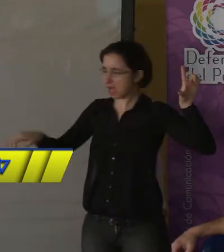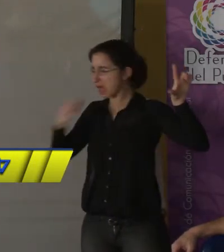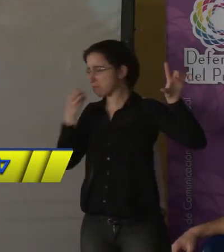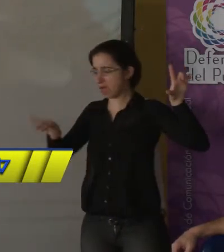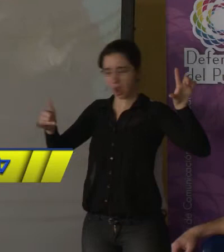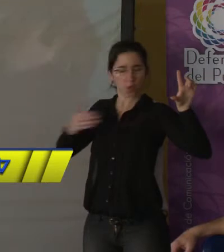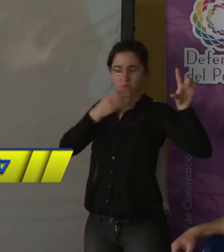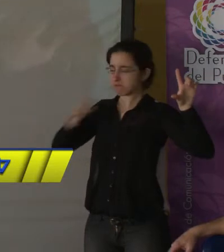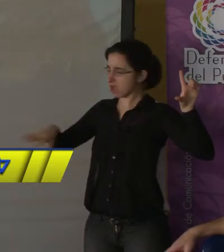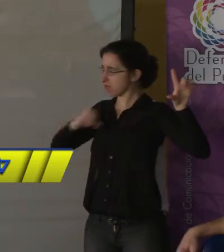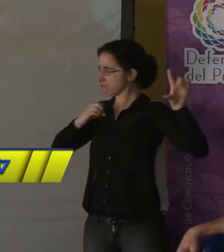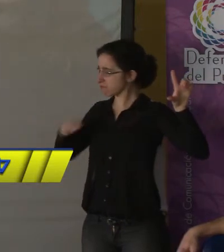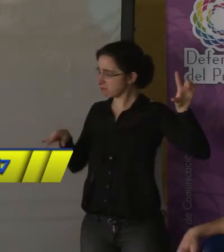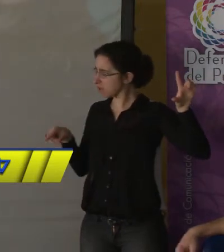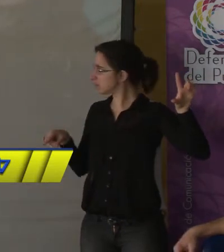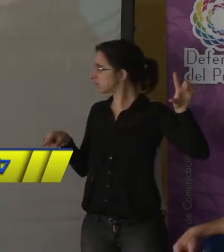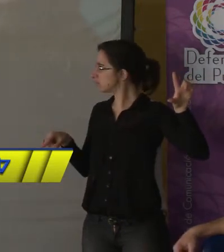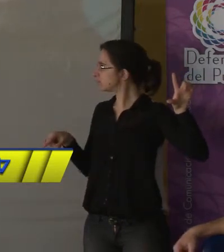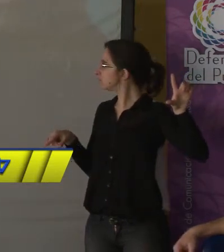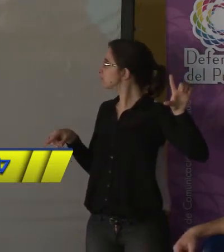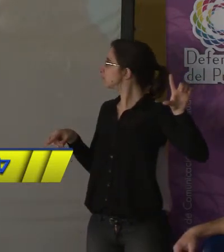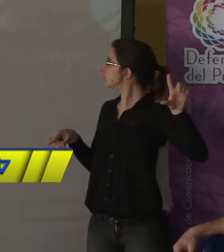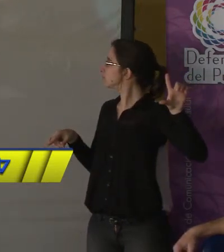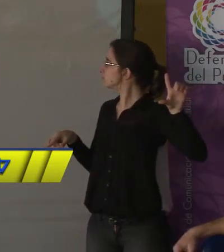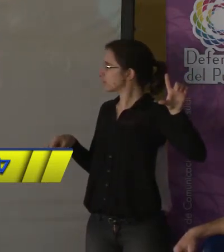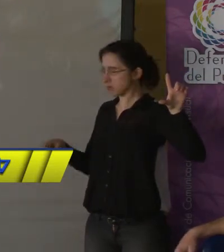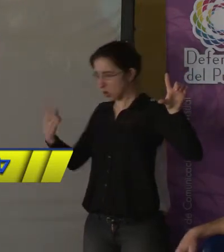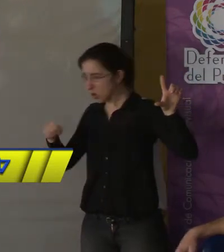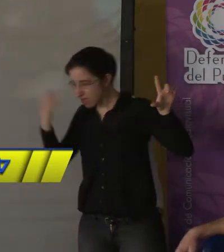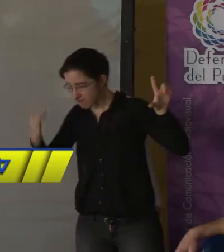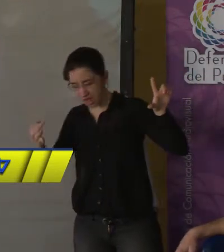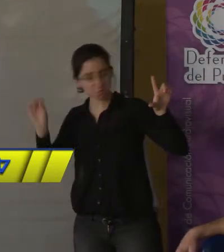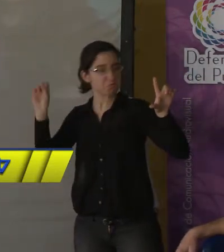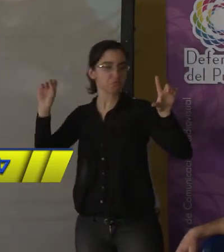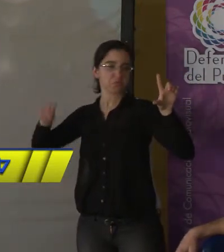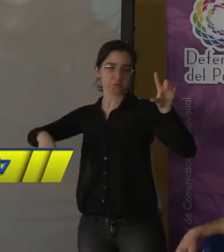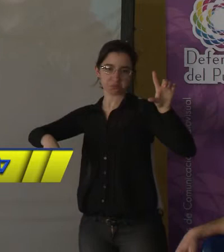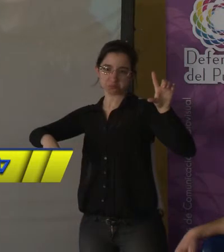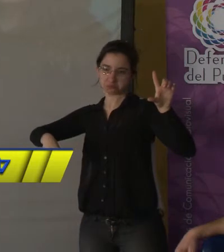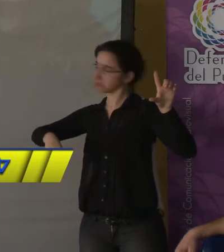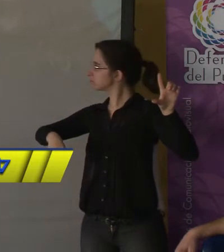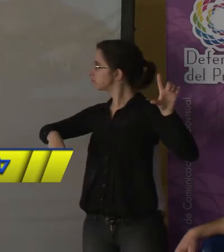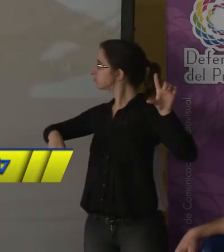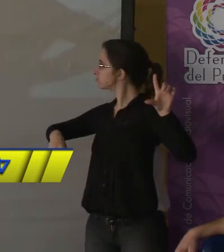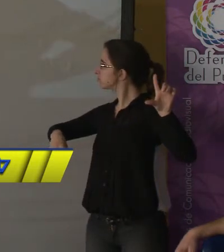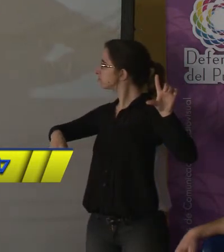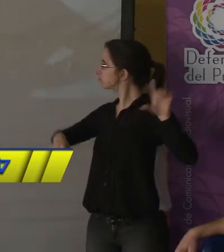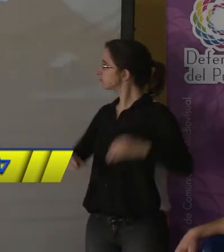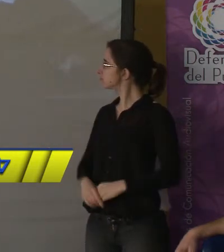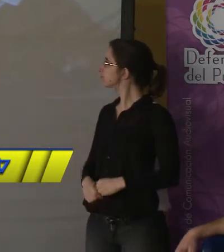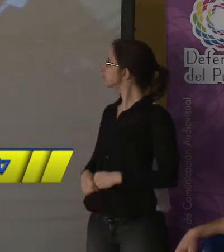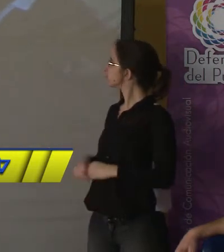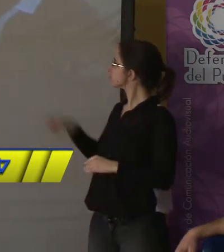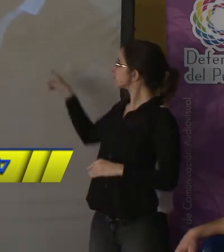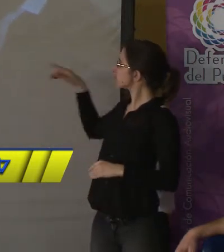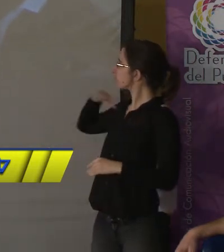muestran el lado muy malo de nosotros, sin ver lo bueno y lo que somos, digamos. Yo soy